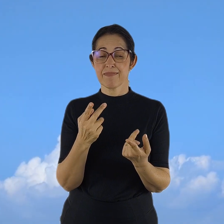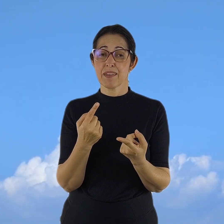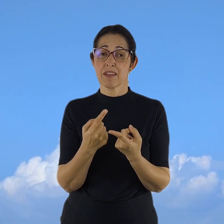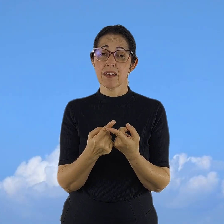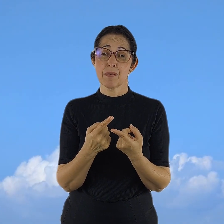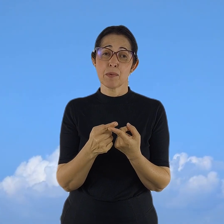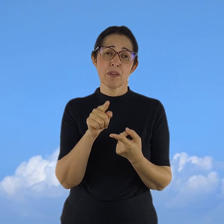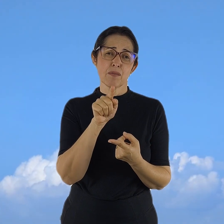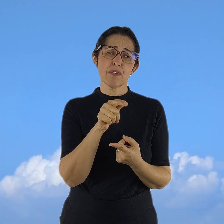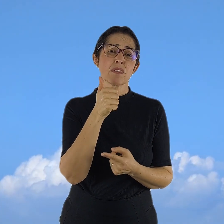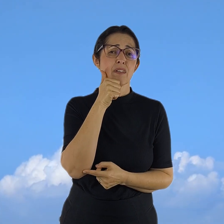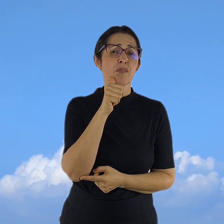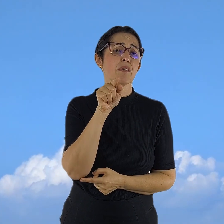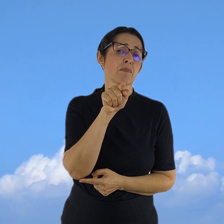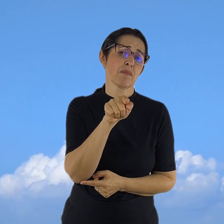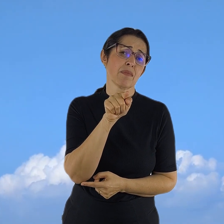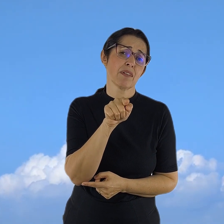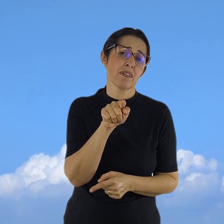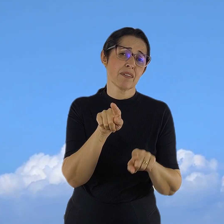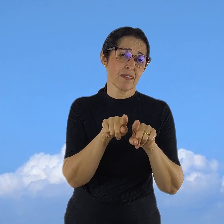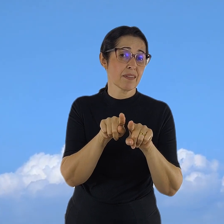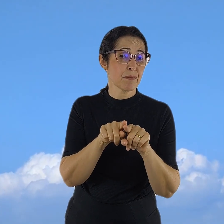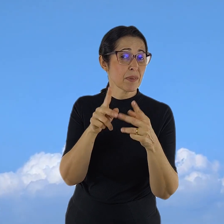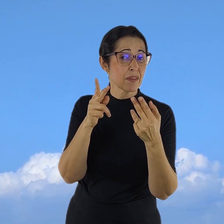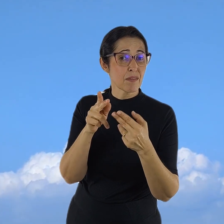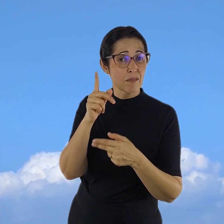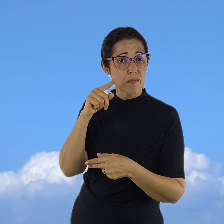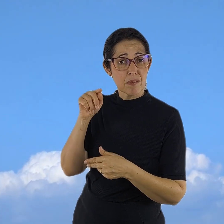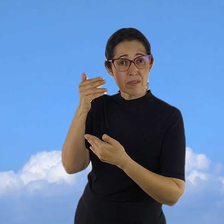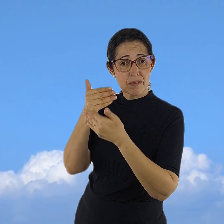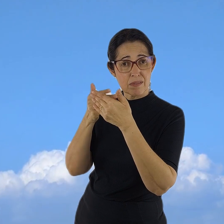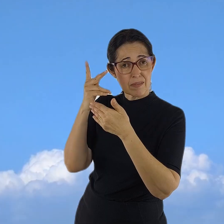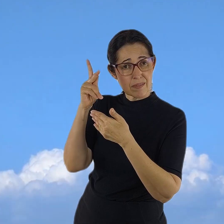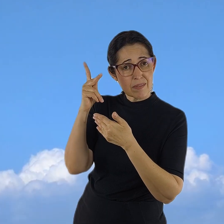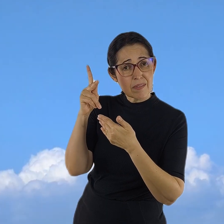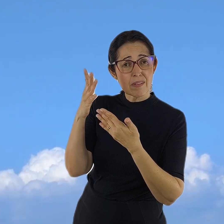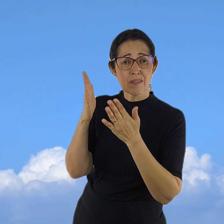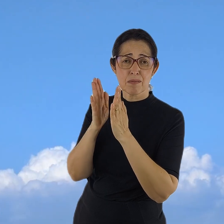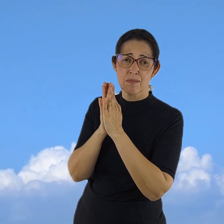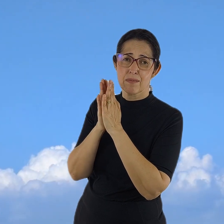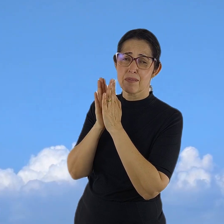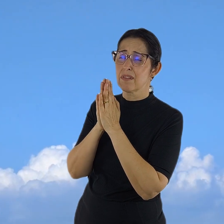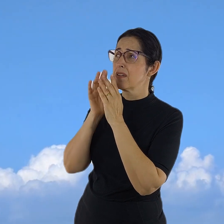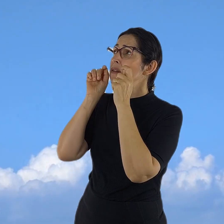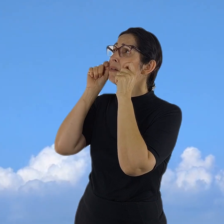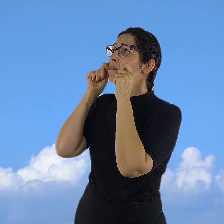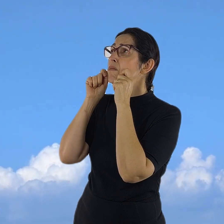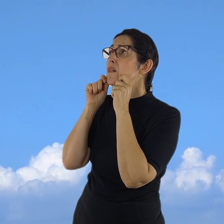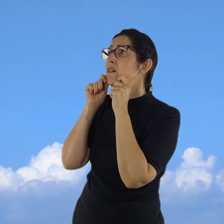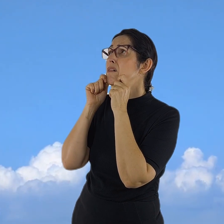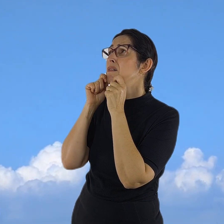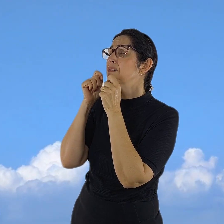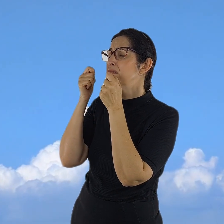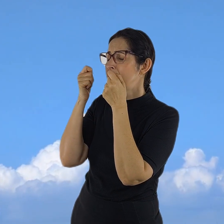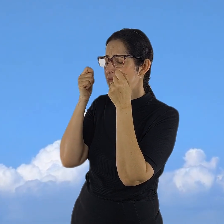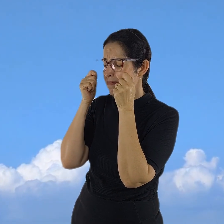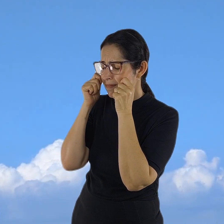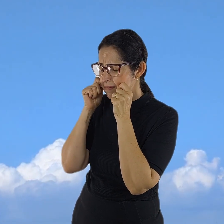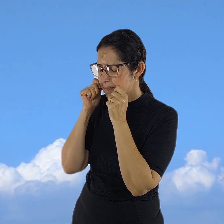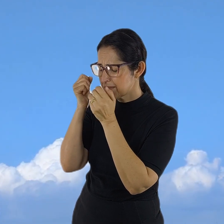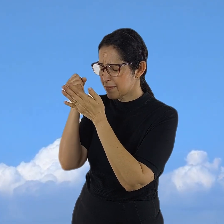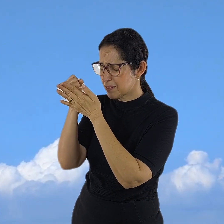Quantas vezes a irmã está nessa posição de ir ao Senhor com lágrimas e dizer: me ajuda,